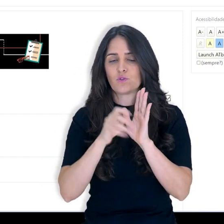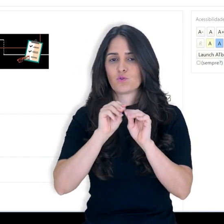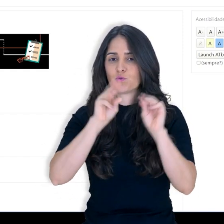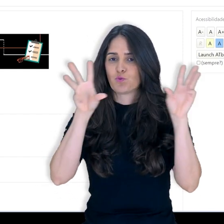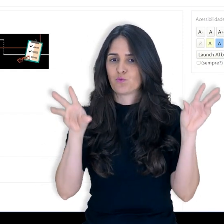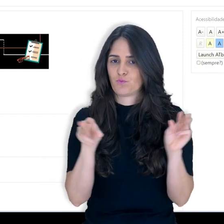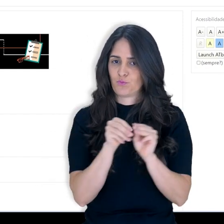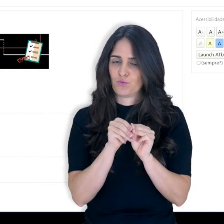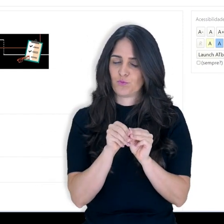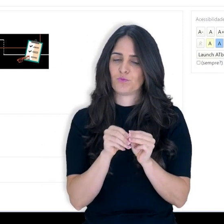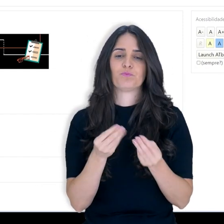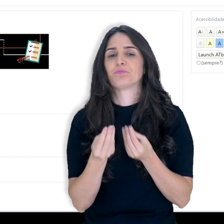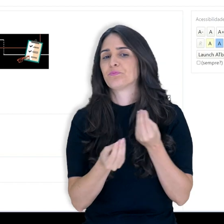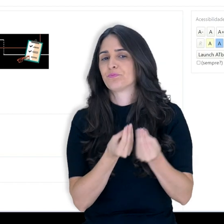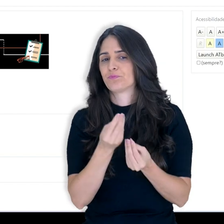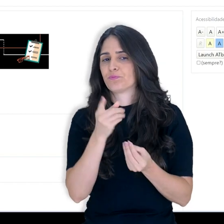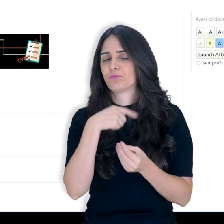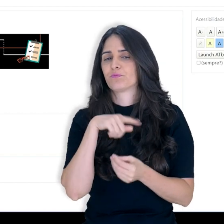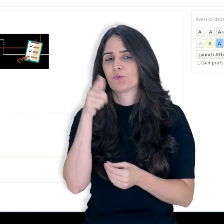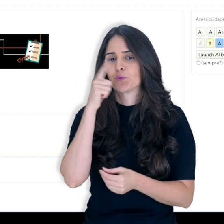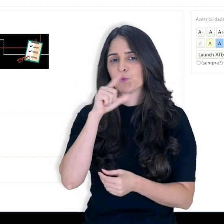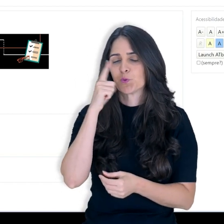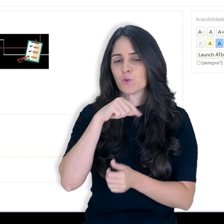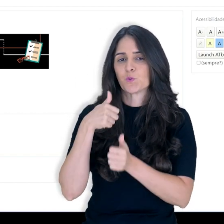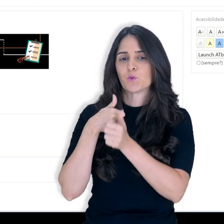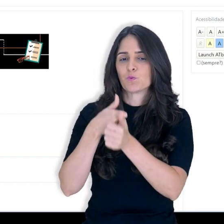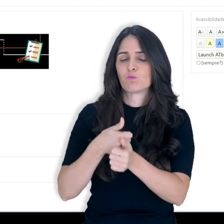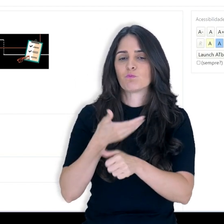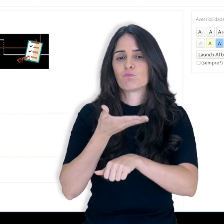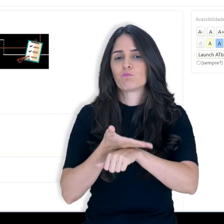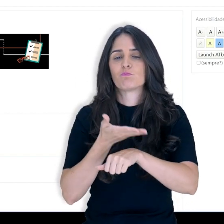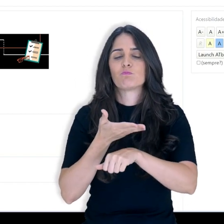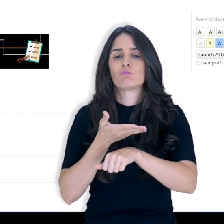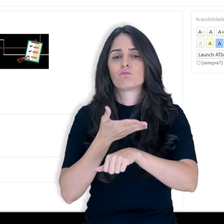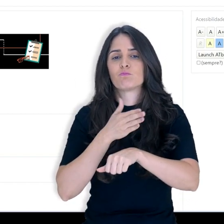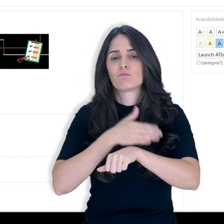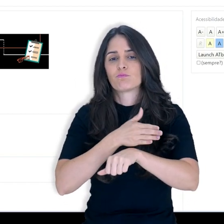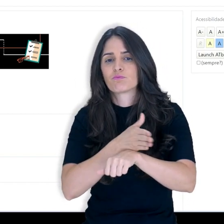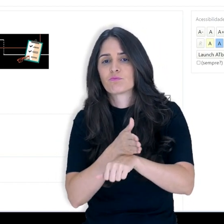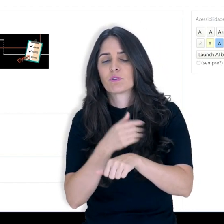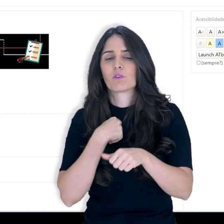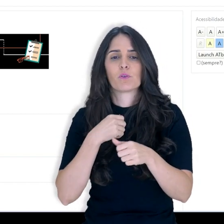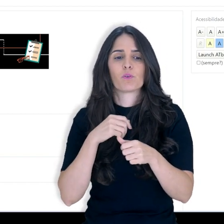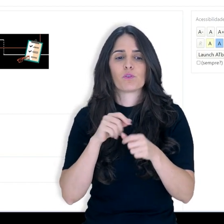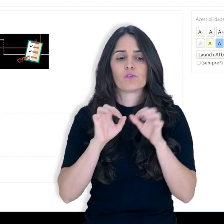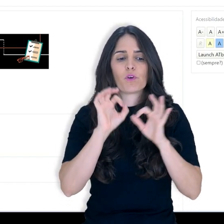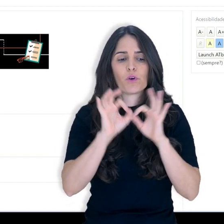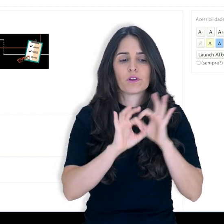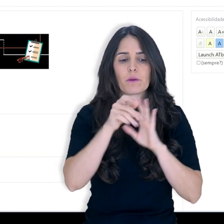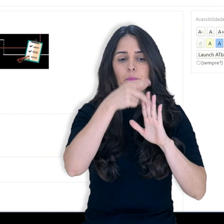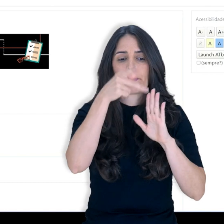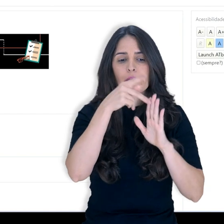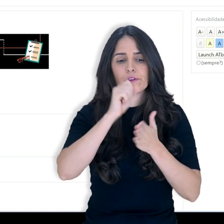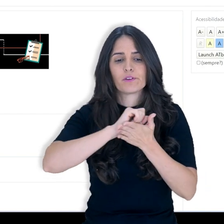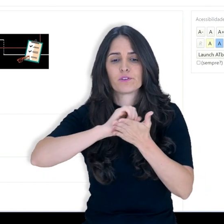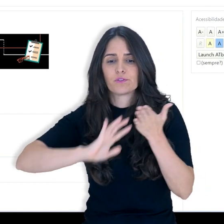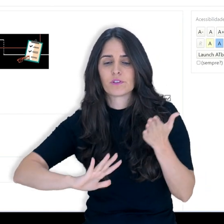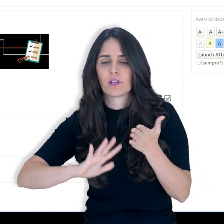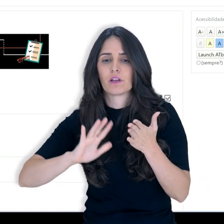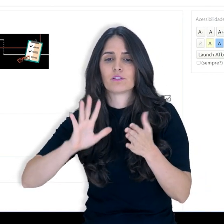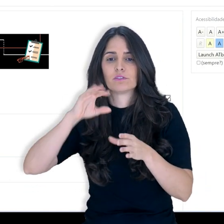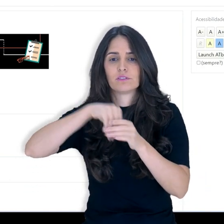o editor de texto vai te acompanhar em todas as páginas recursos atividades